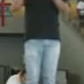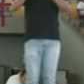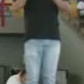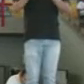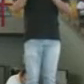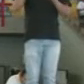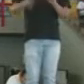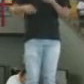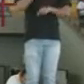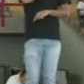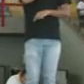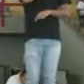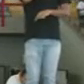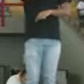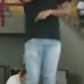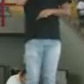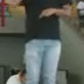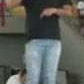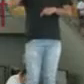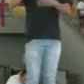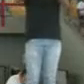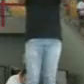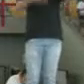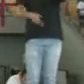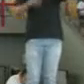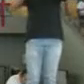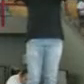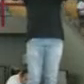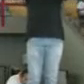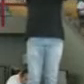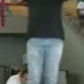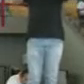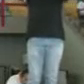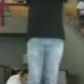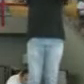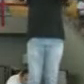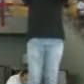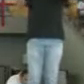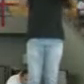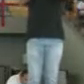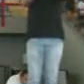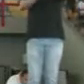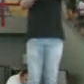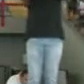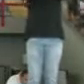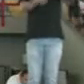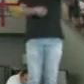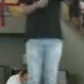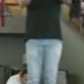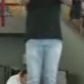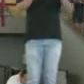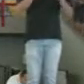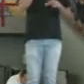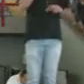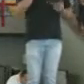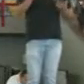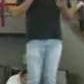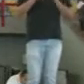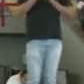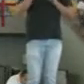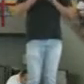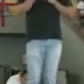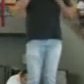o ensino médio levando para a prova algo além do que está lá disponibilizado. Então, primeira